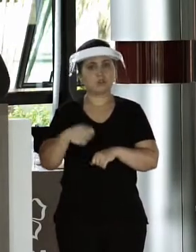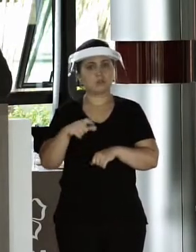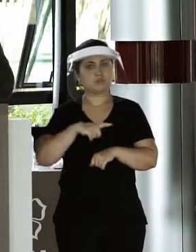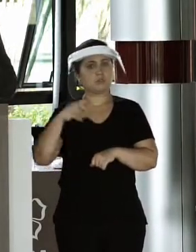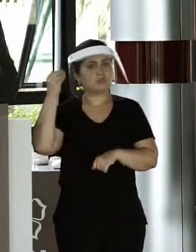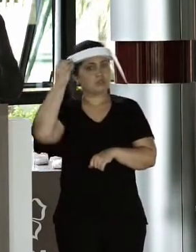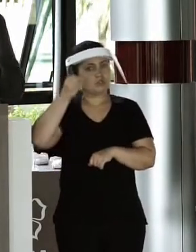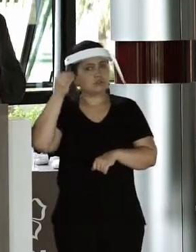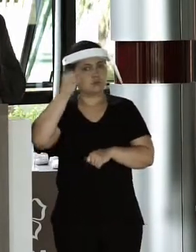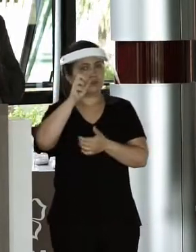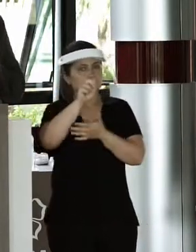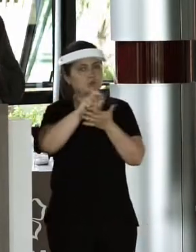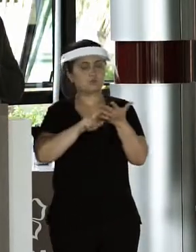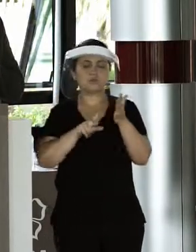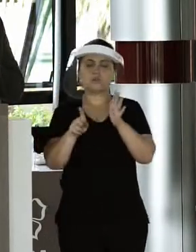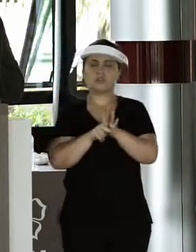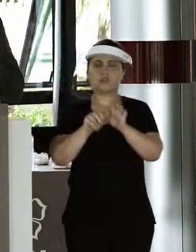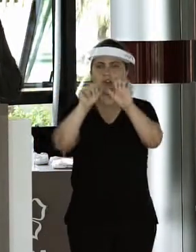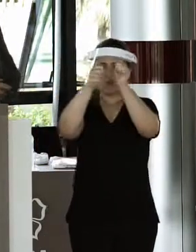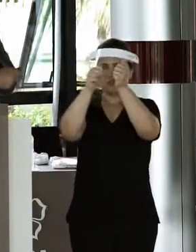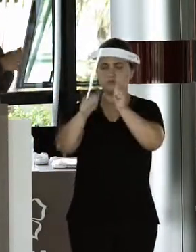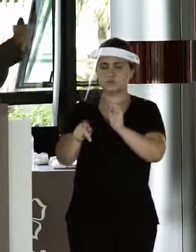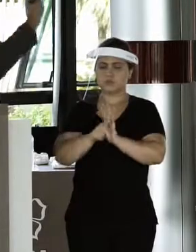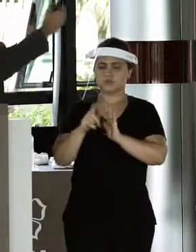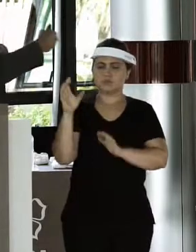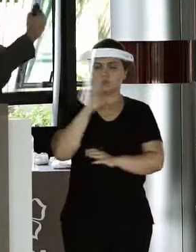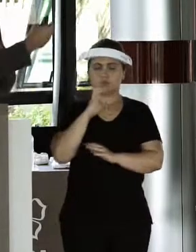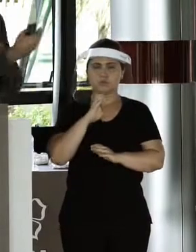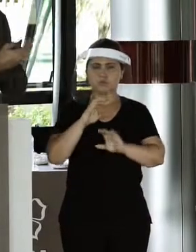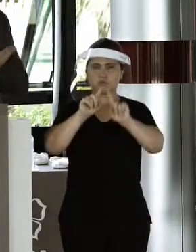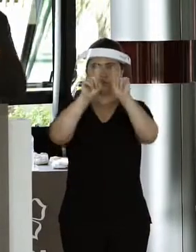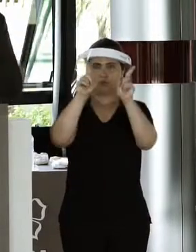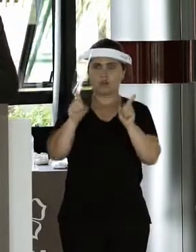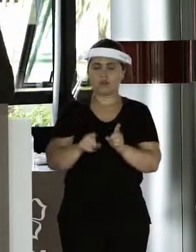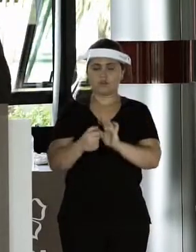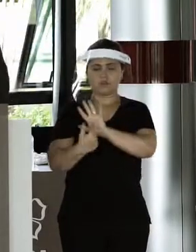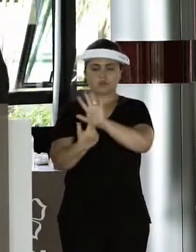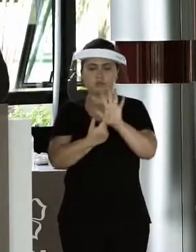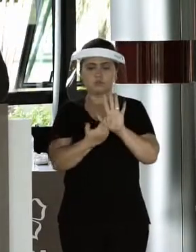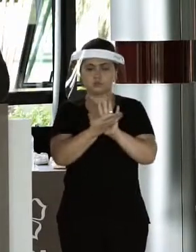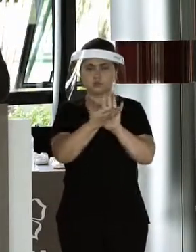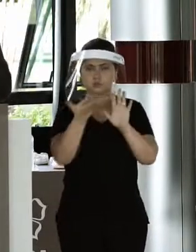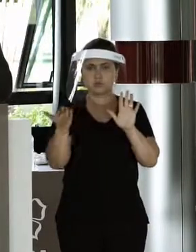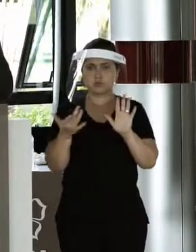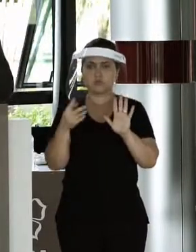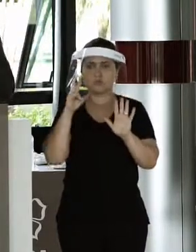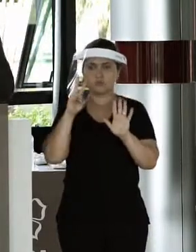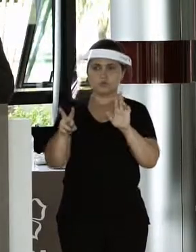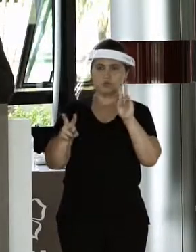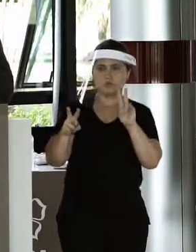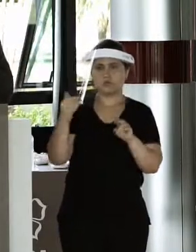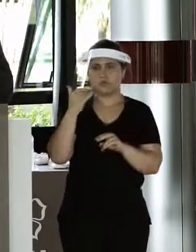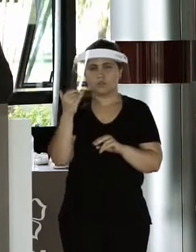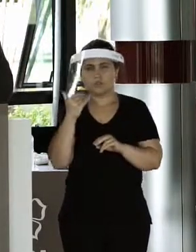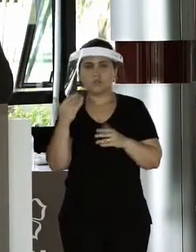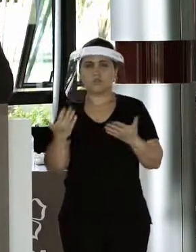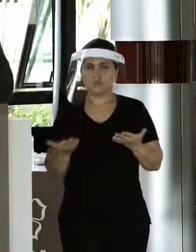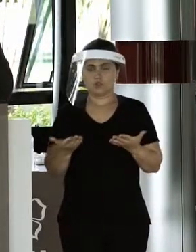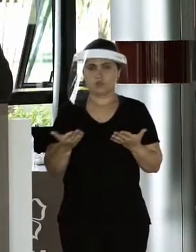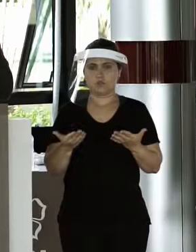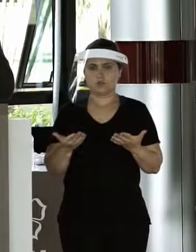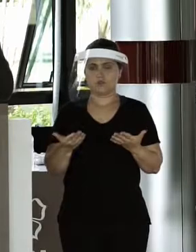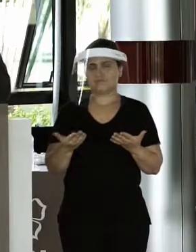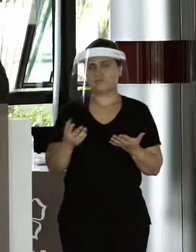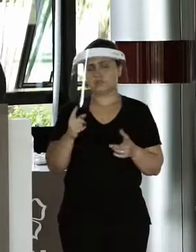ter a experiência para avaliar os termogramas. Então, essas imagens que eu mostrei para vocês, que vocês viram os defeitos,